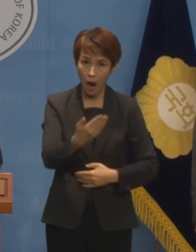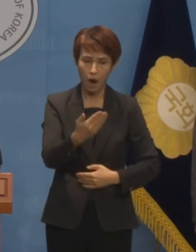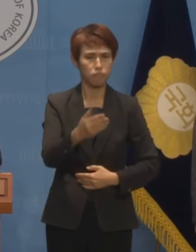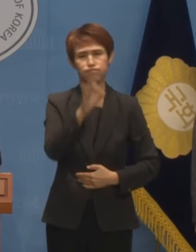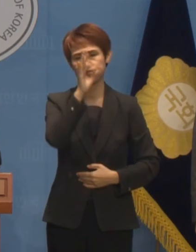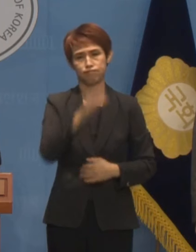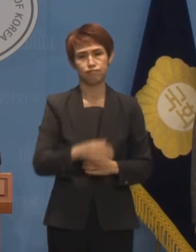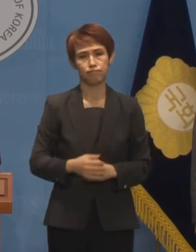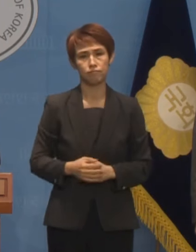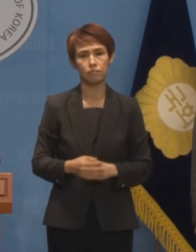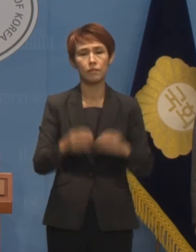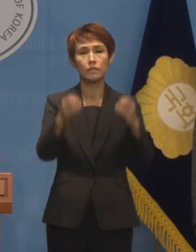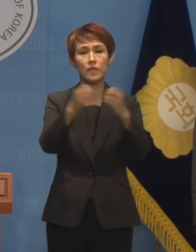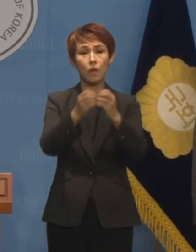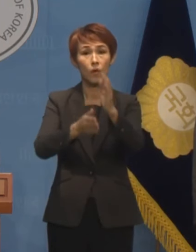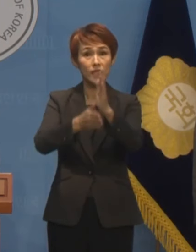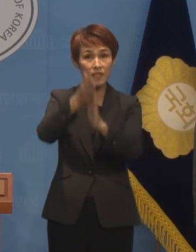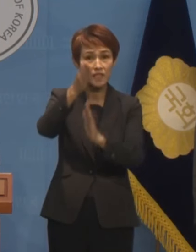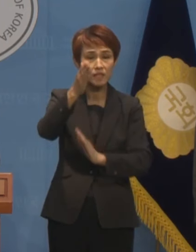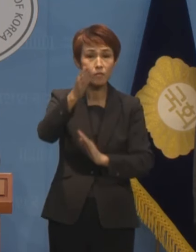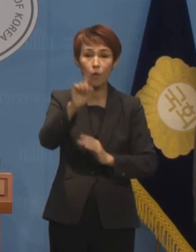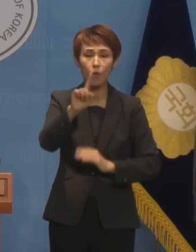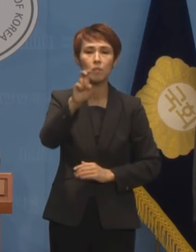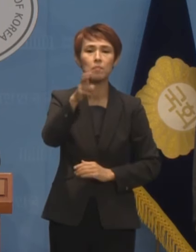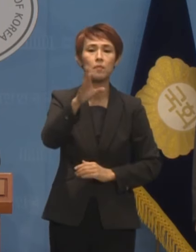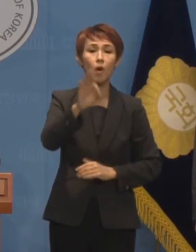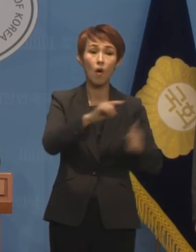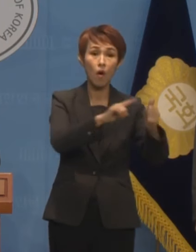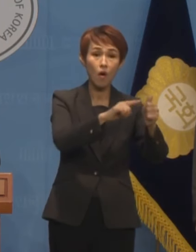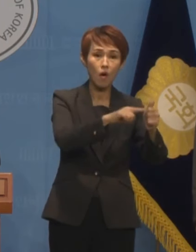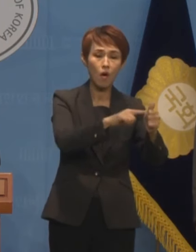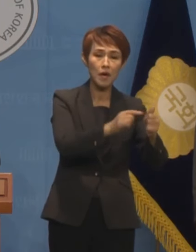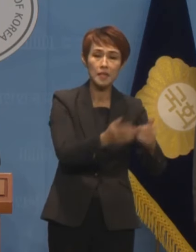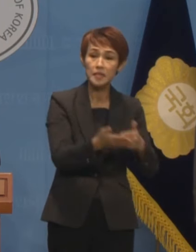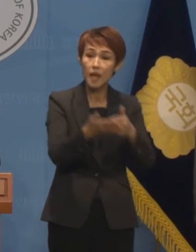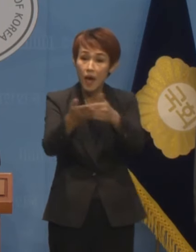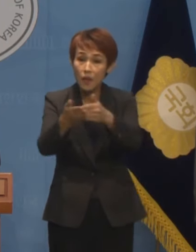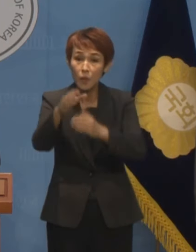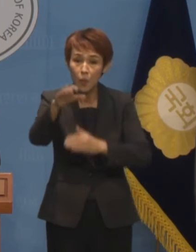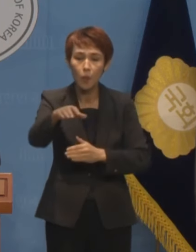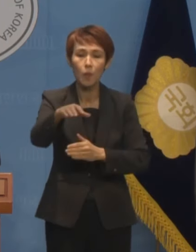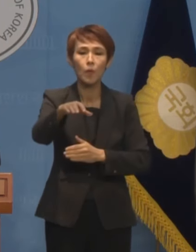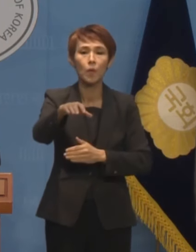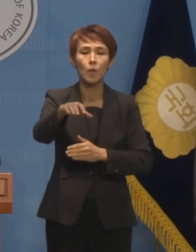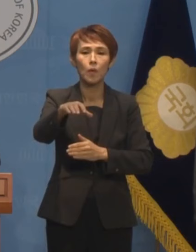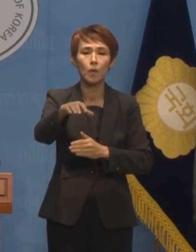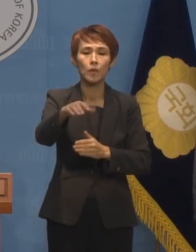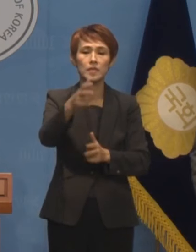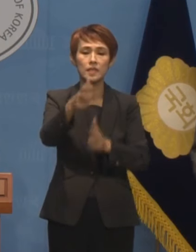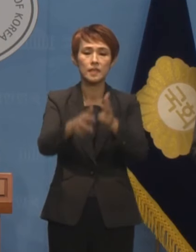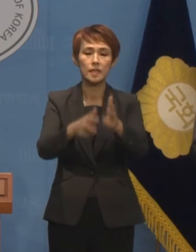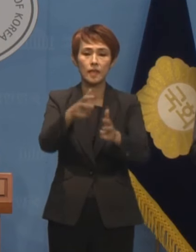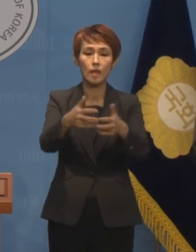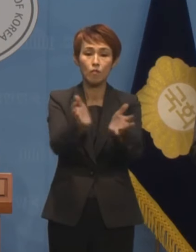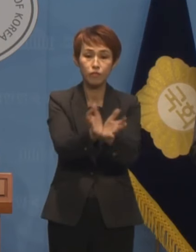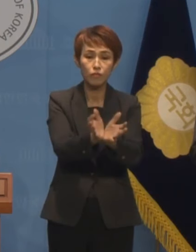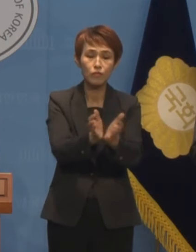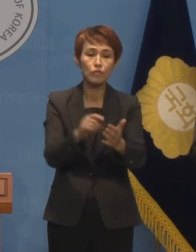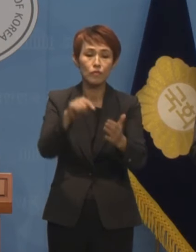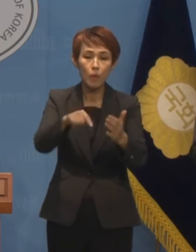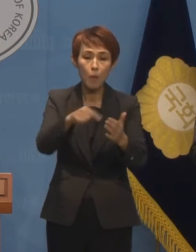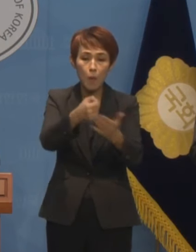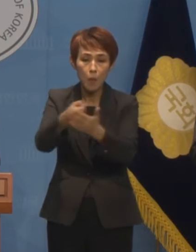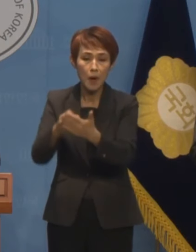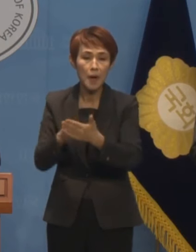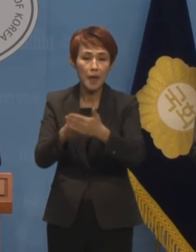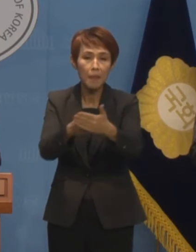당초 차원 씨는 명 씨가 제안한 대산면을 산단 부지 중 한 곳으로 추진했었다는 보도가 나왔습니다.